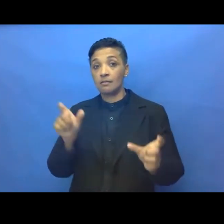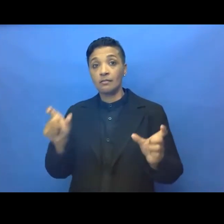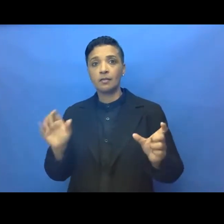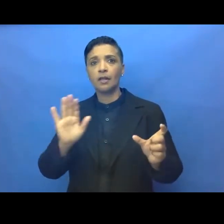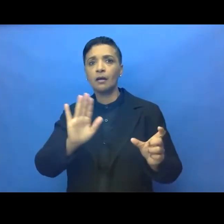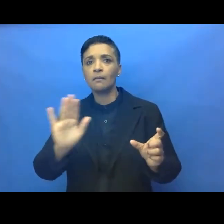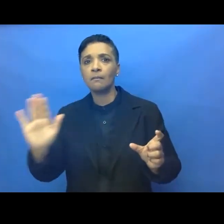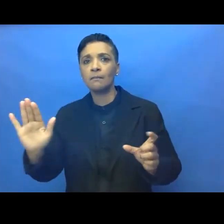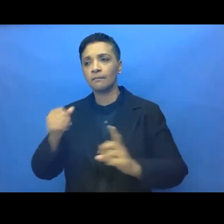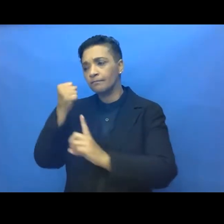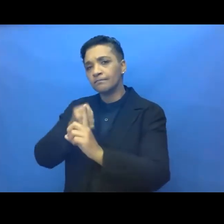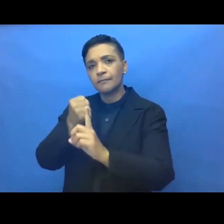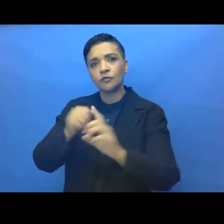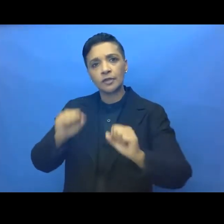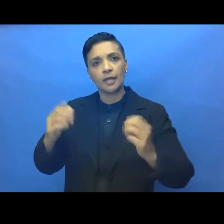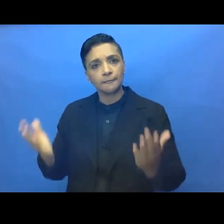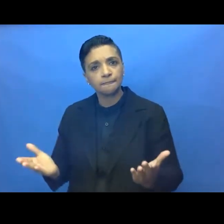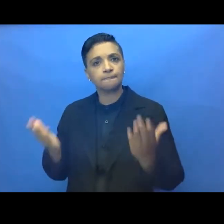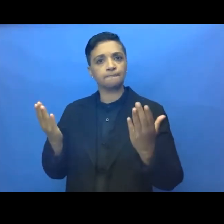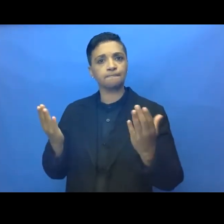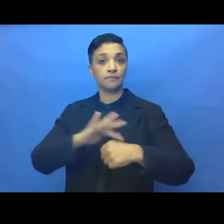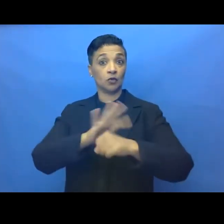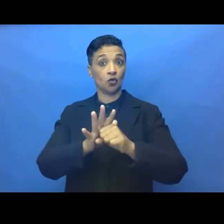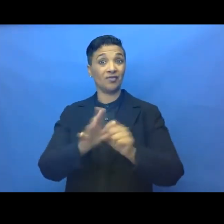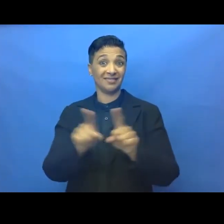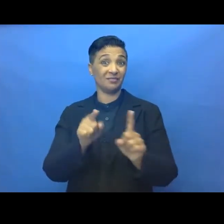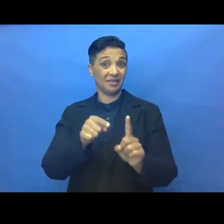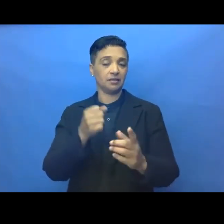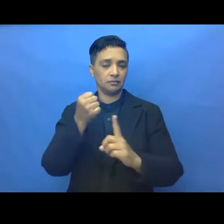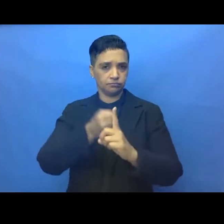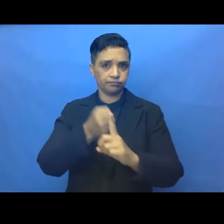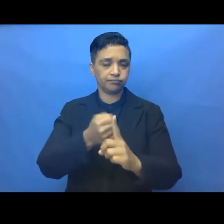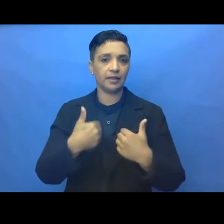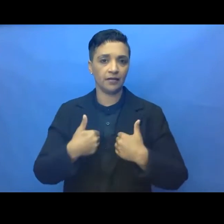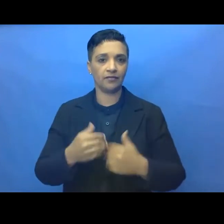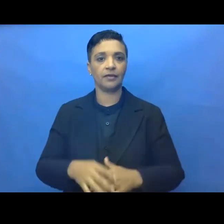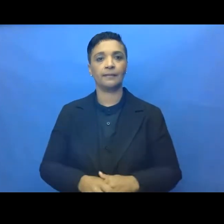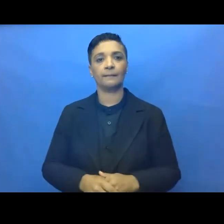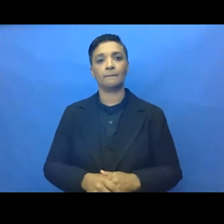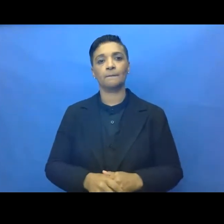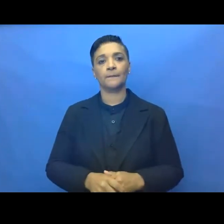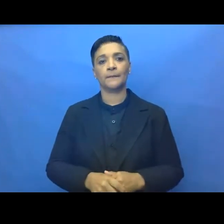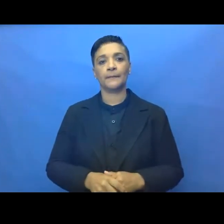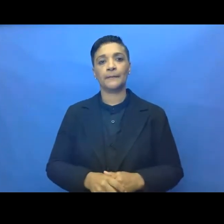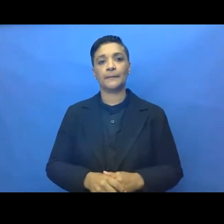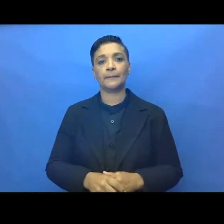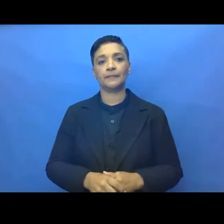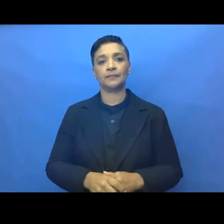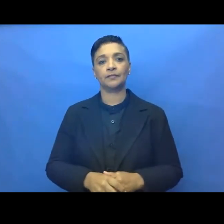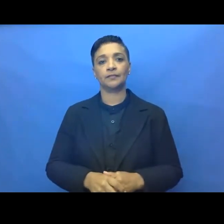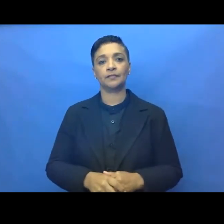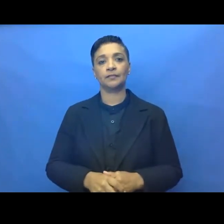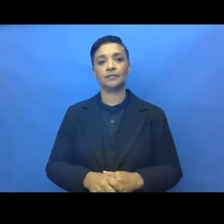Nous essayons d'assurer qu'il y ait des opportunités qui sont créées. Notre